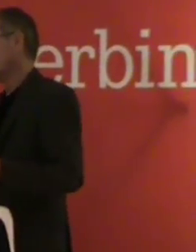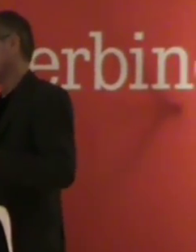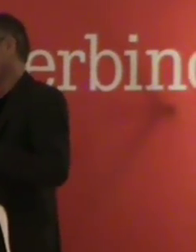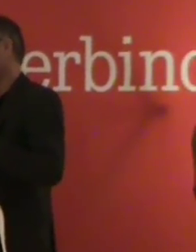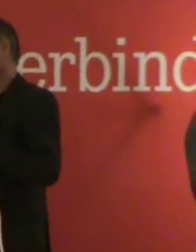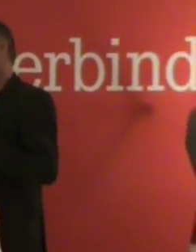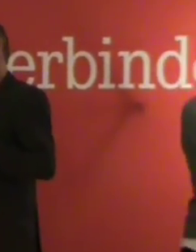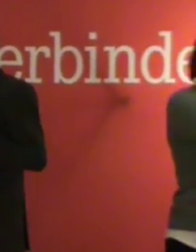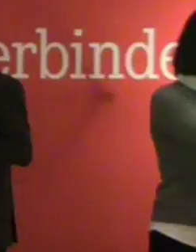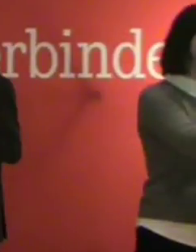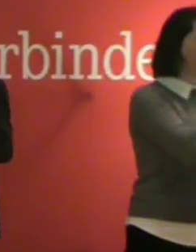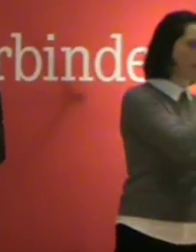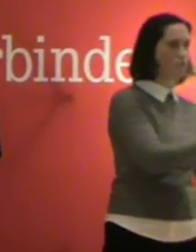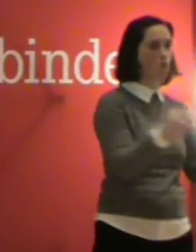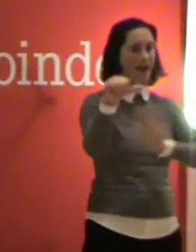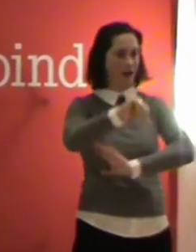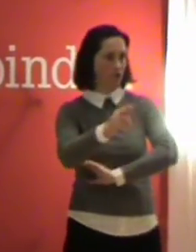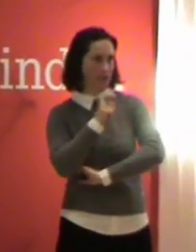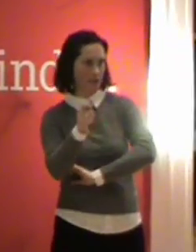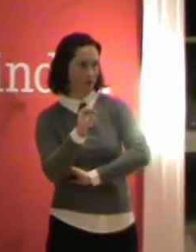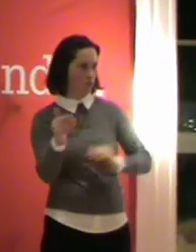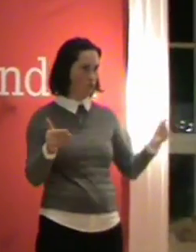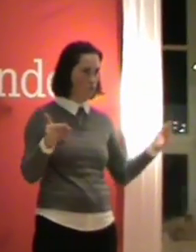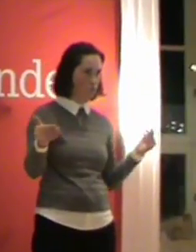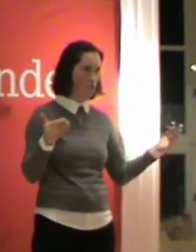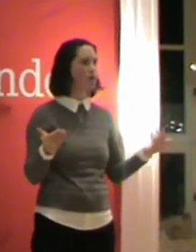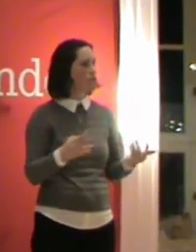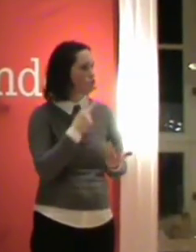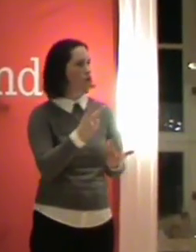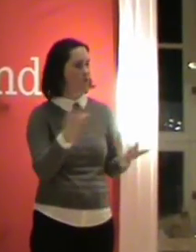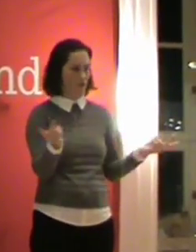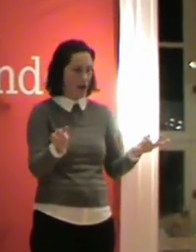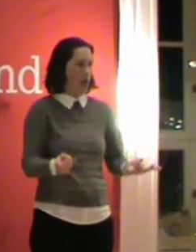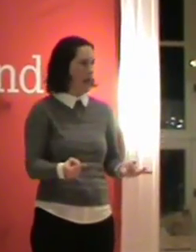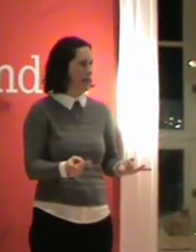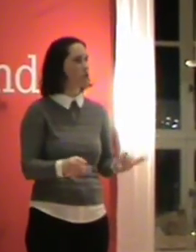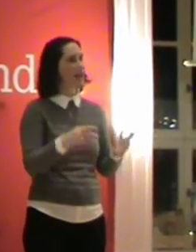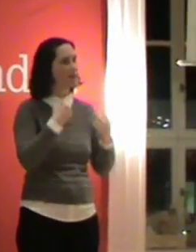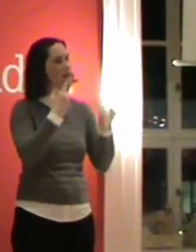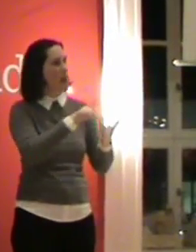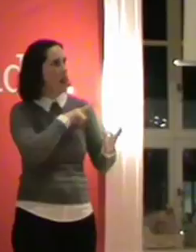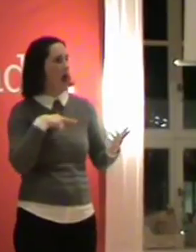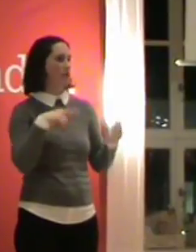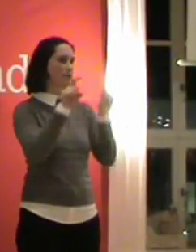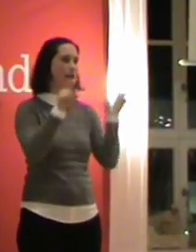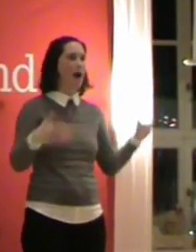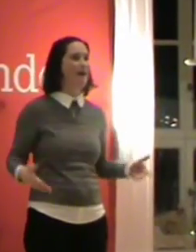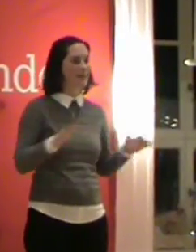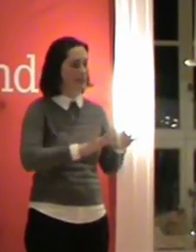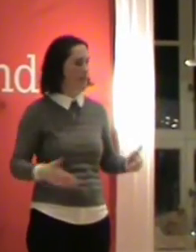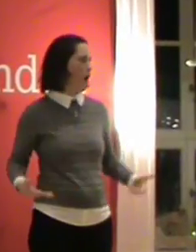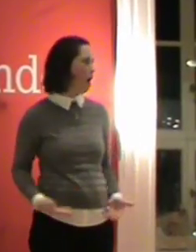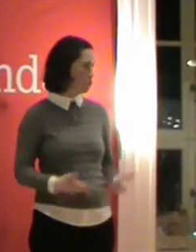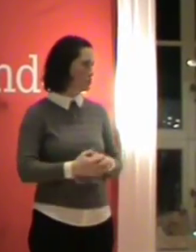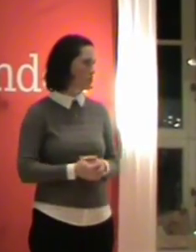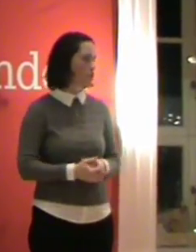Erfurt und habe dann eigentlich lange, lange Zeit mich vor allen Dingen mit der Kinderarmut beschäftigt. Aber dann habe ich festgestellt, dass das,